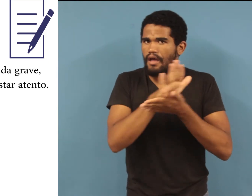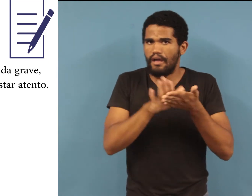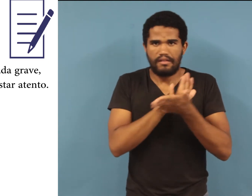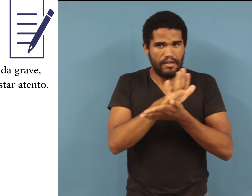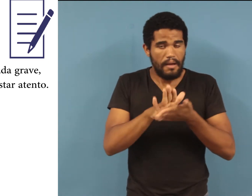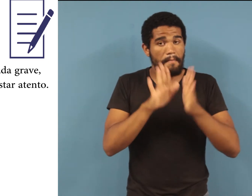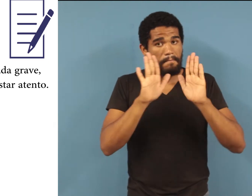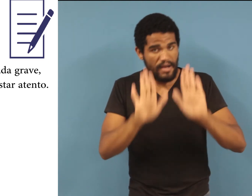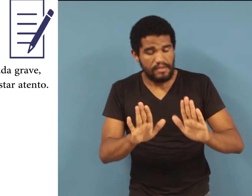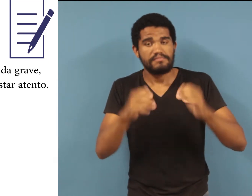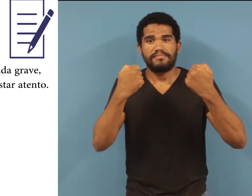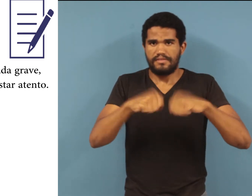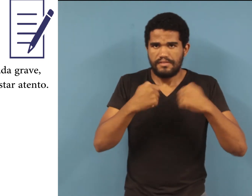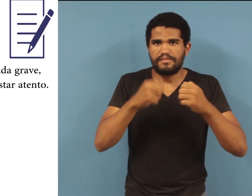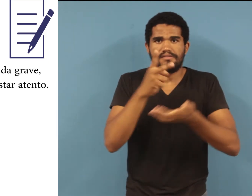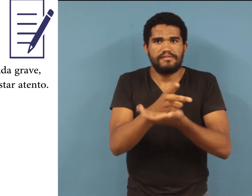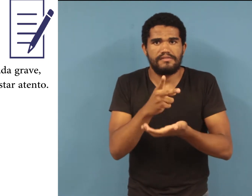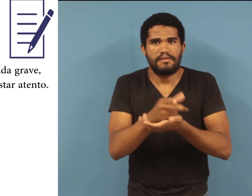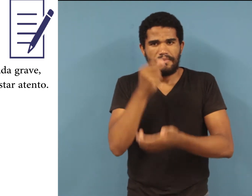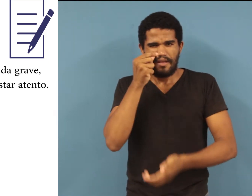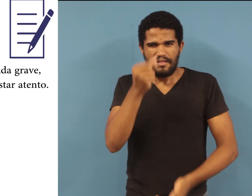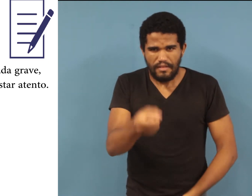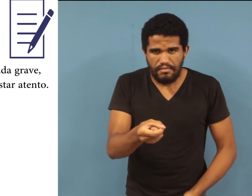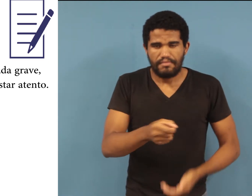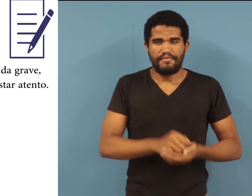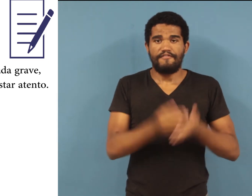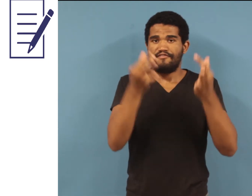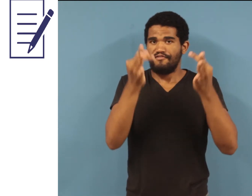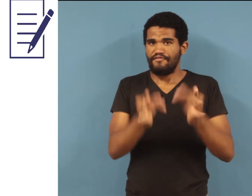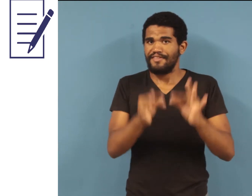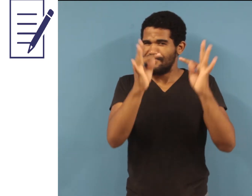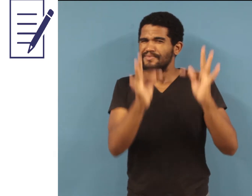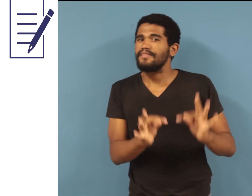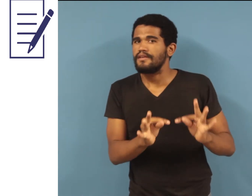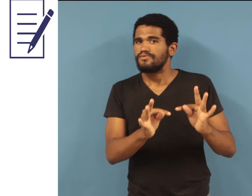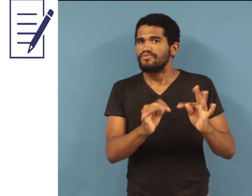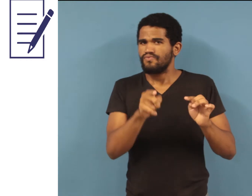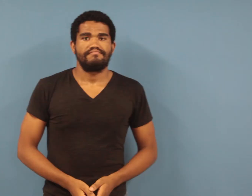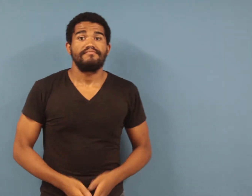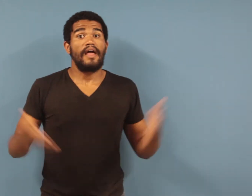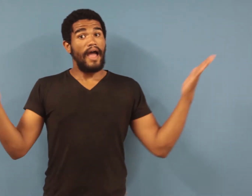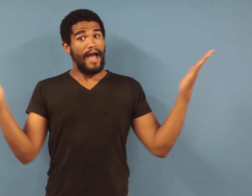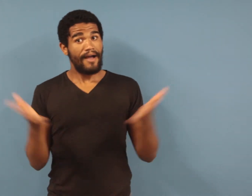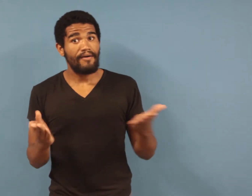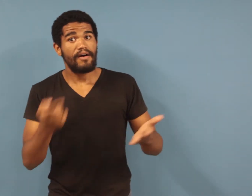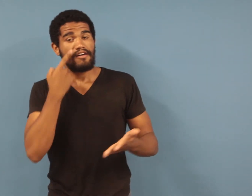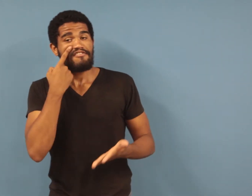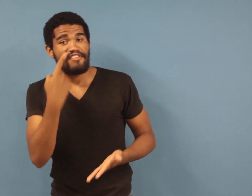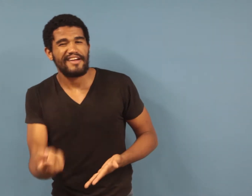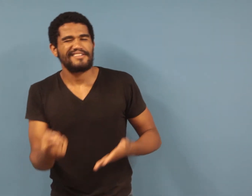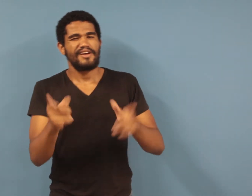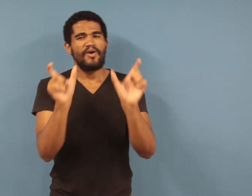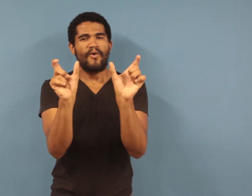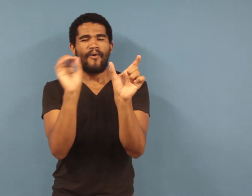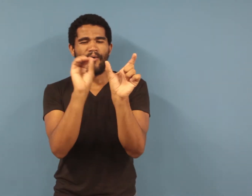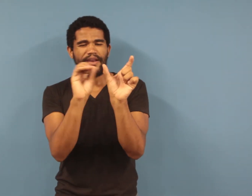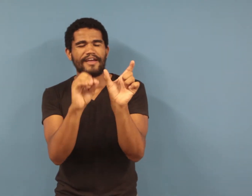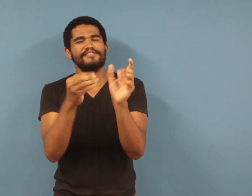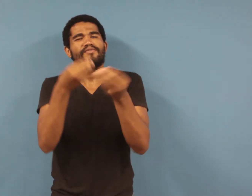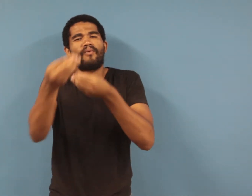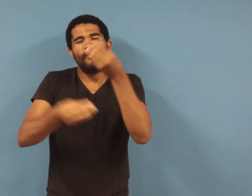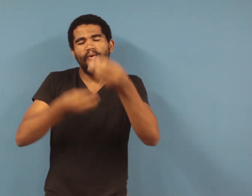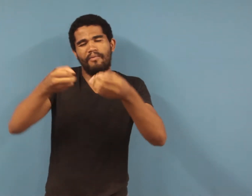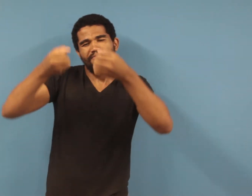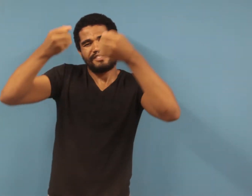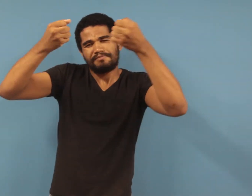necessário sempre estar atento. Fim do texto de exemplo. Aplicação de cada um destes